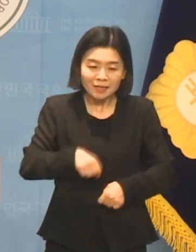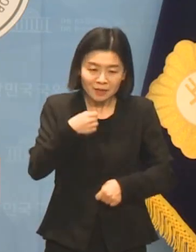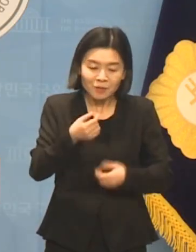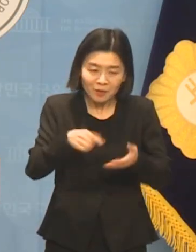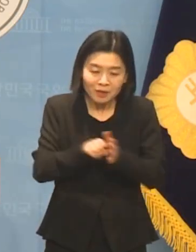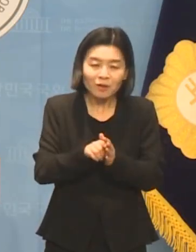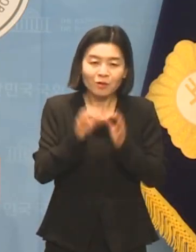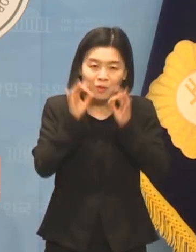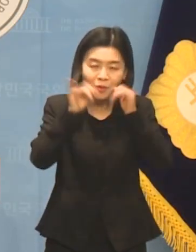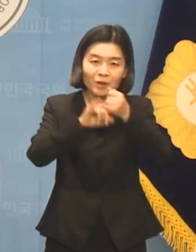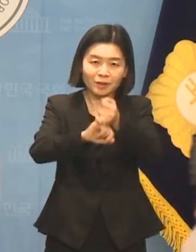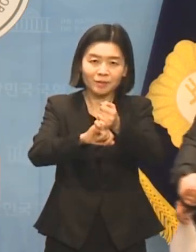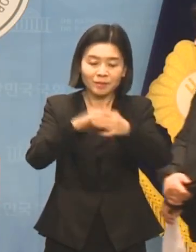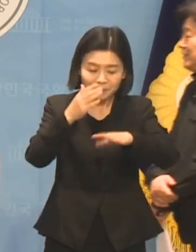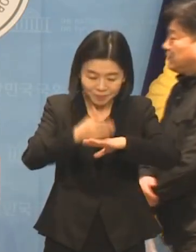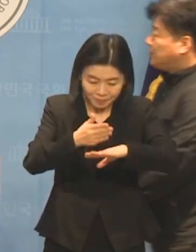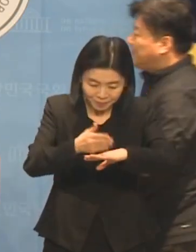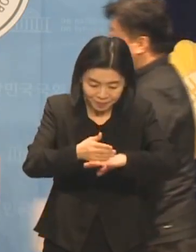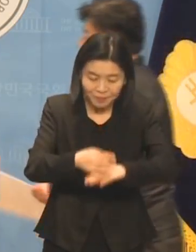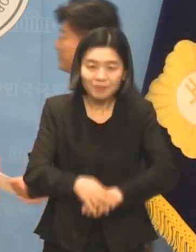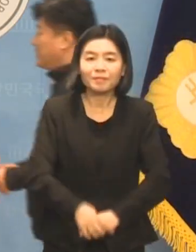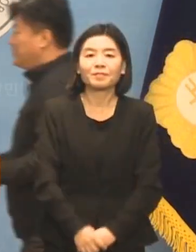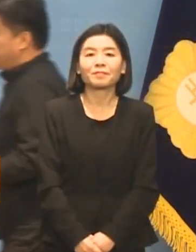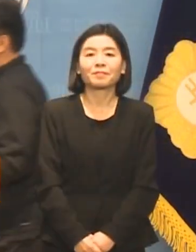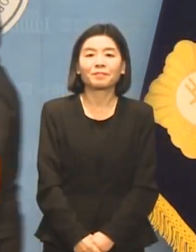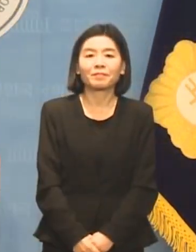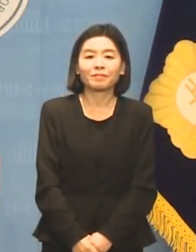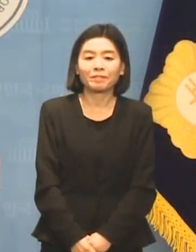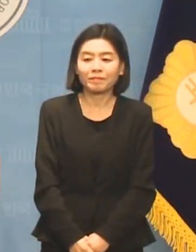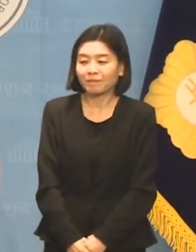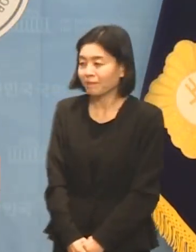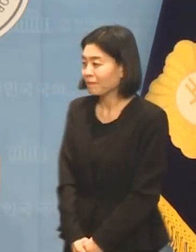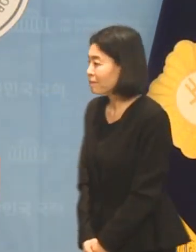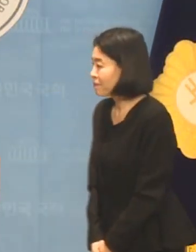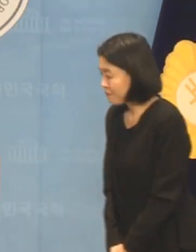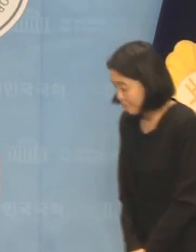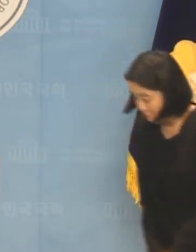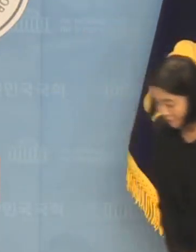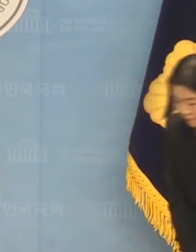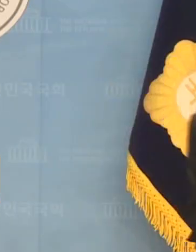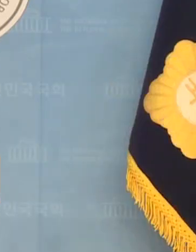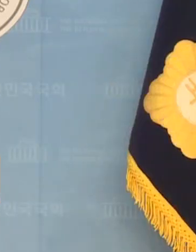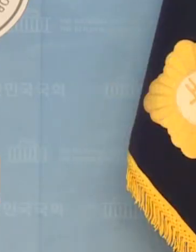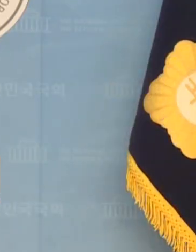감사합니다. 그런데 우리가 문법